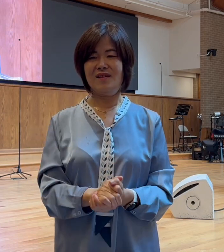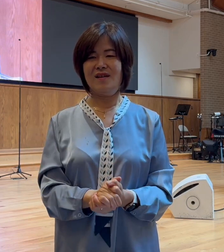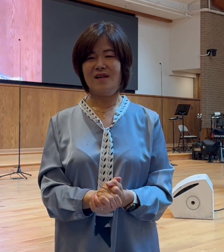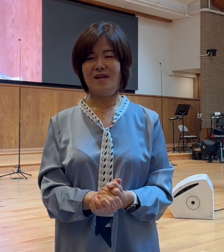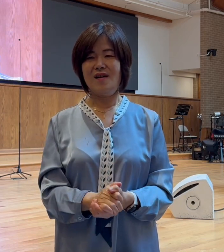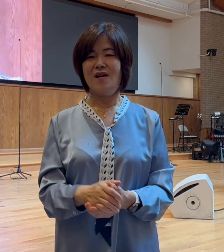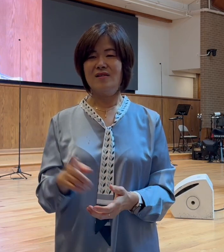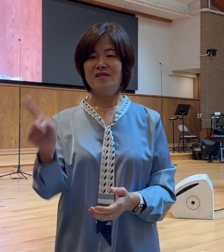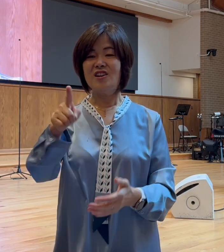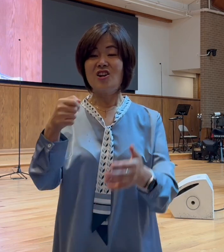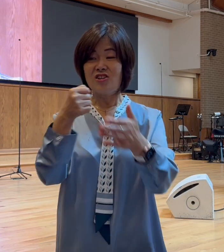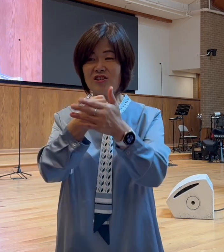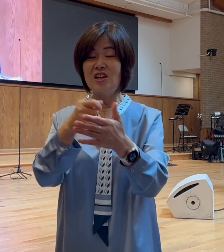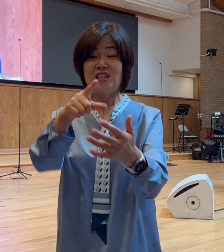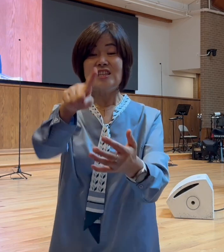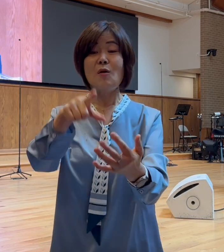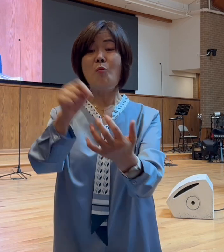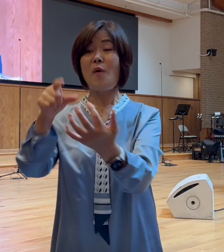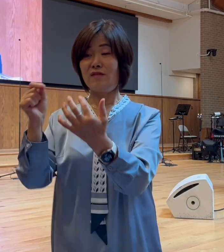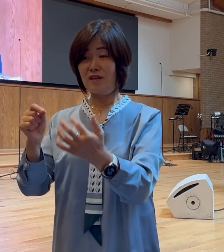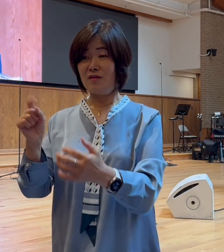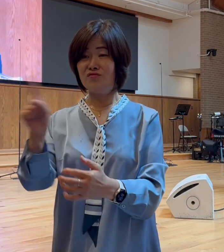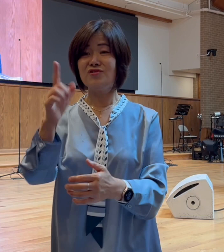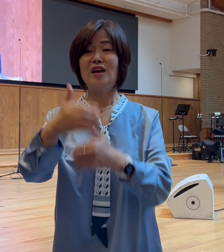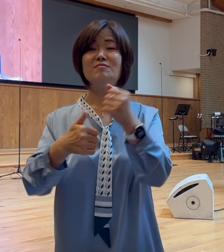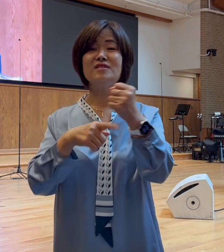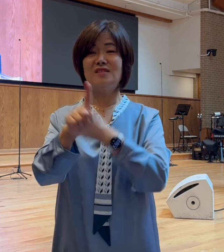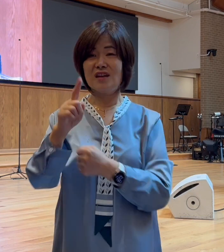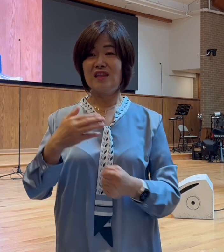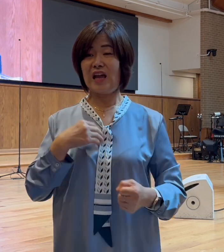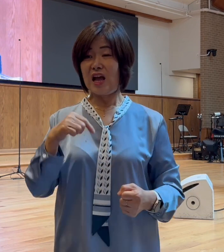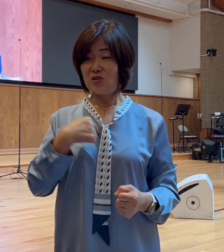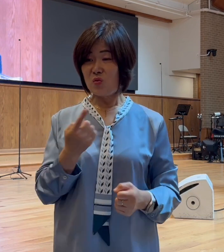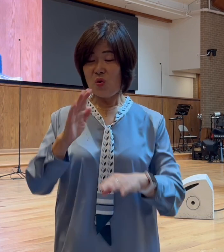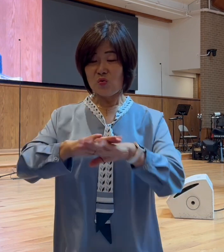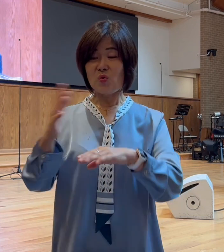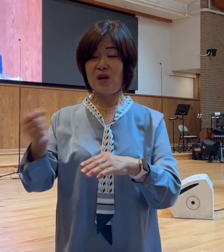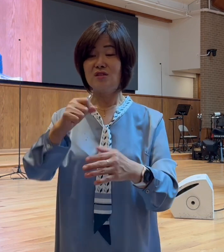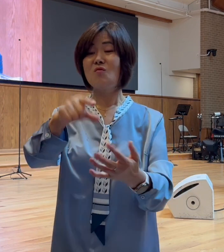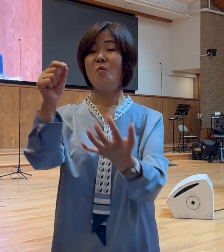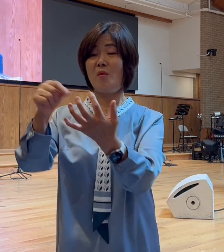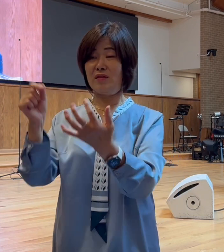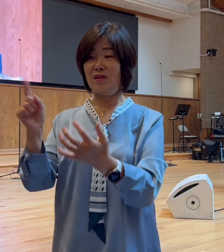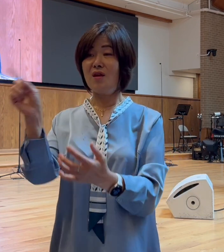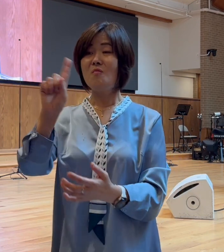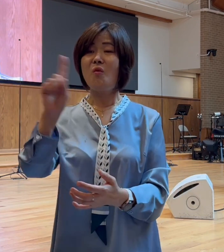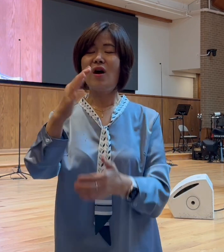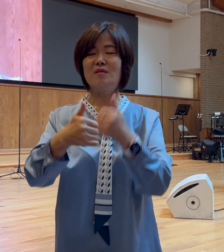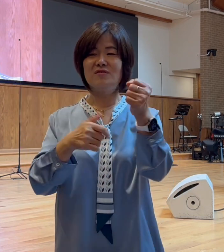뭐가 하나님의 뜻이야 그게. 네가 뽑았잖아. 그게 컴퓨터도 아니고 지가 손으로 뽑은 거야 이렇게 해가지고 네가 뽑았잖아.